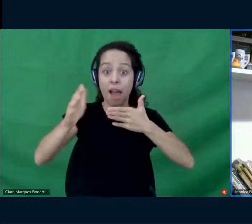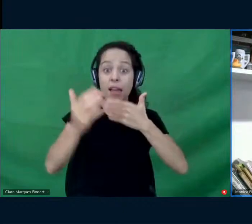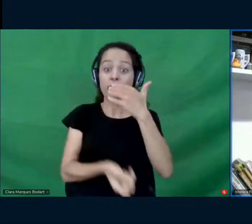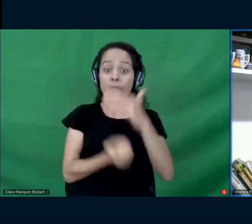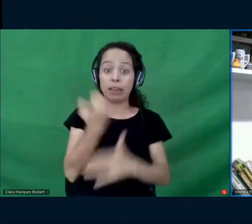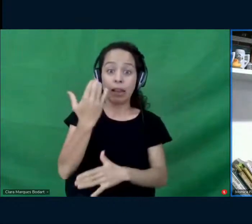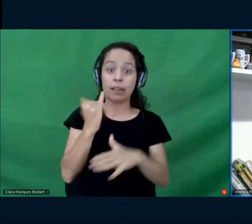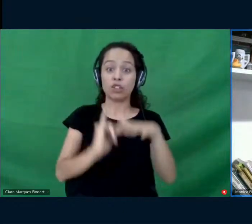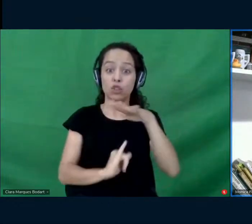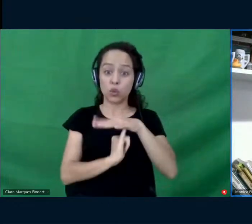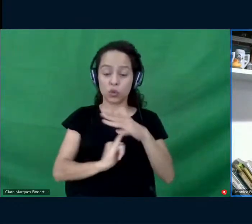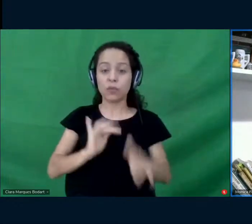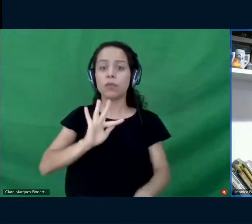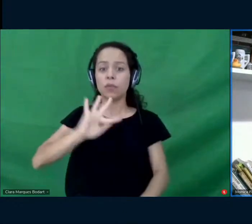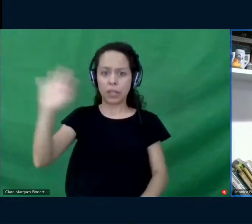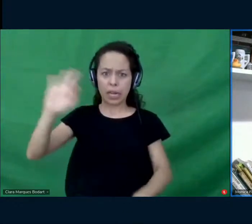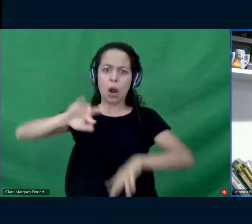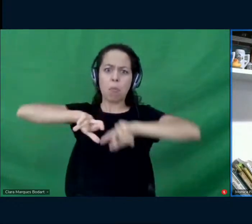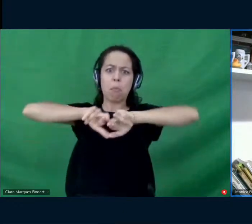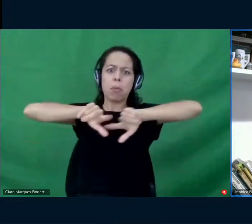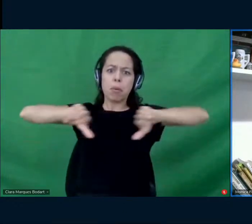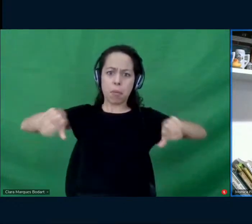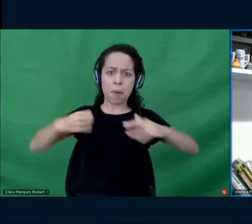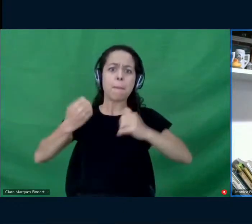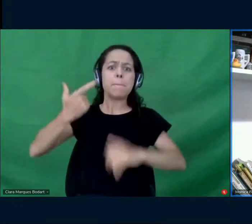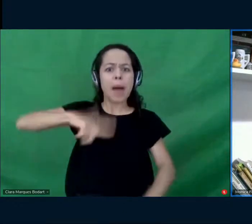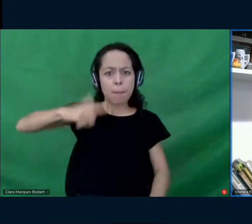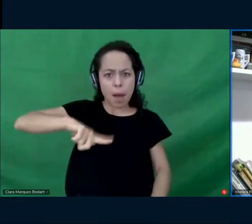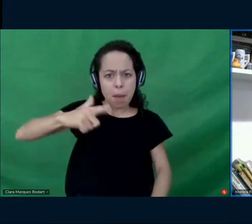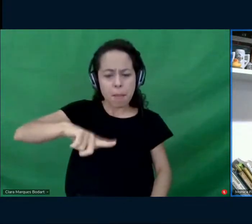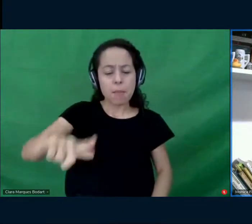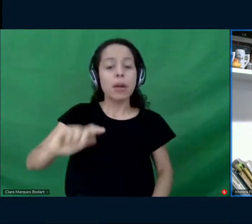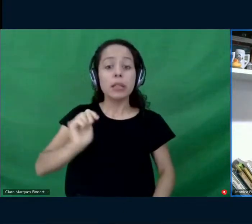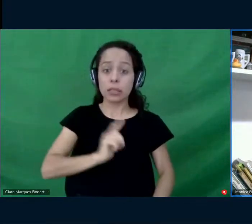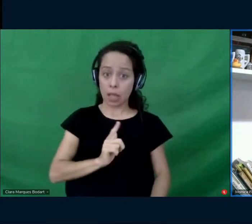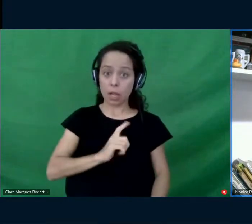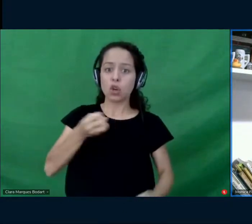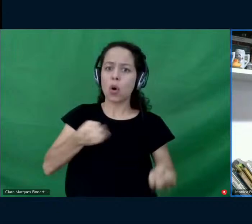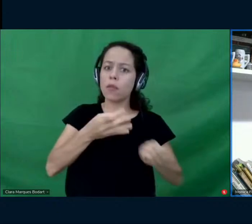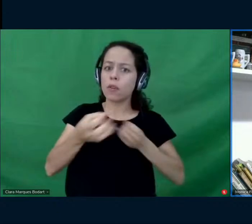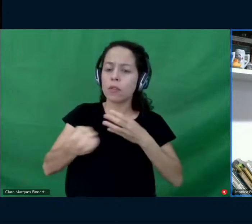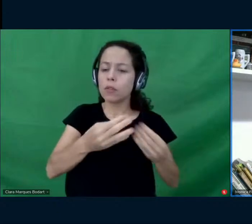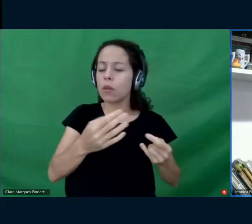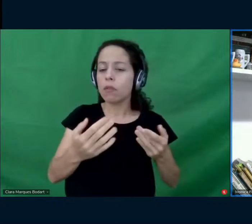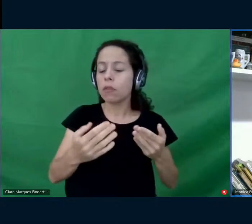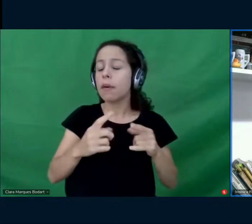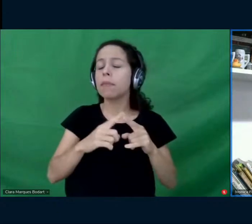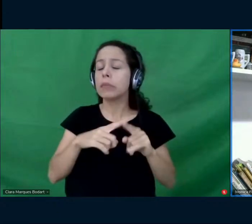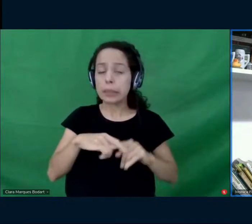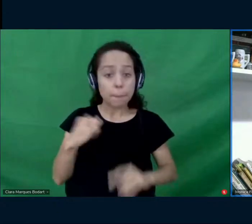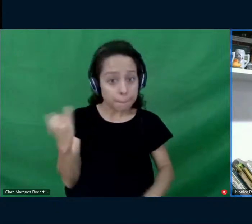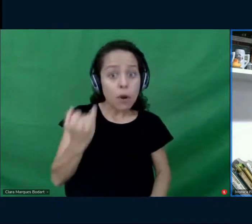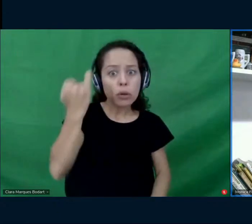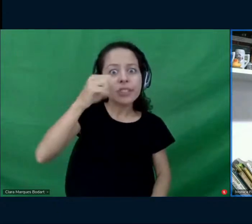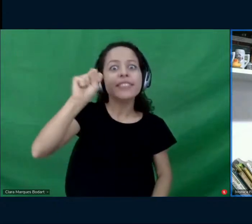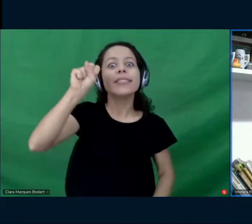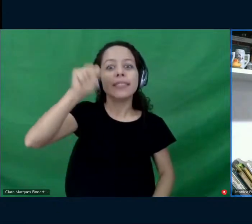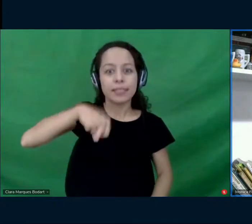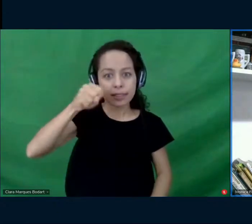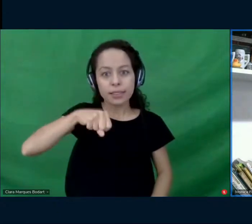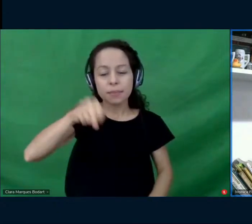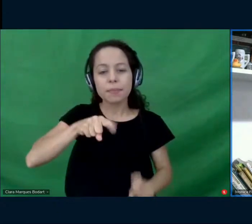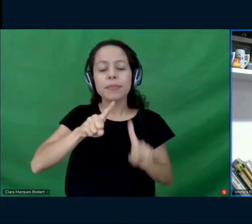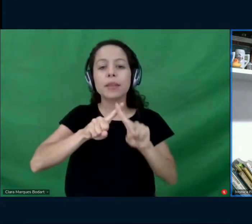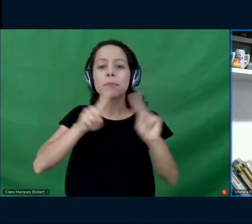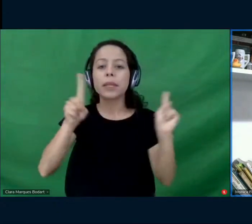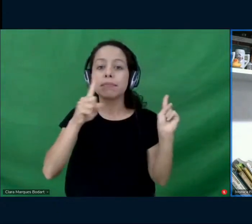a matrícula ela continua concentrada nas redes estaduais. Né? Os institutos são fundamentais? São. Né? Mas o